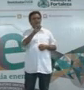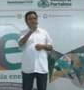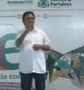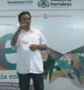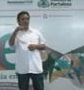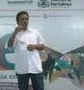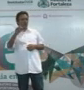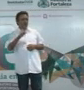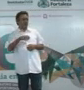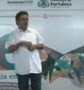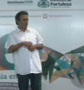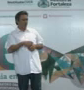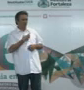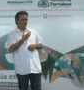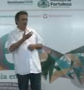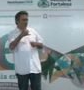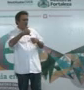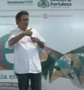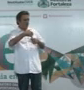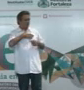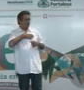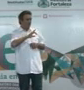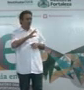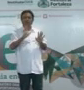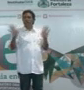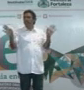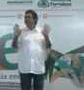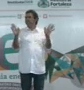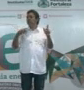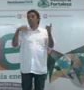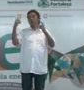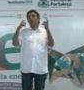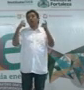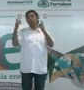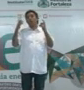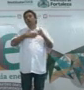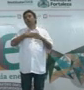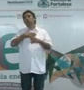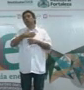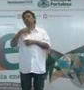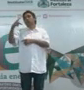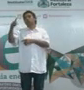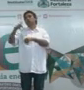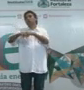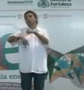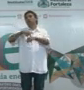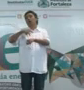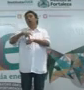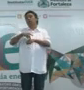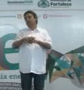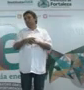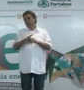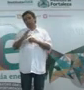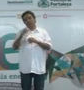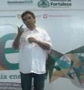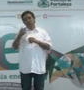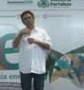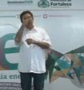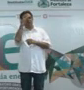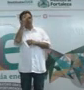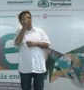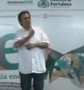né? O americano disse: não, cara, estou preocupado com o teu país. Claro. Quem é que não se preocuparia com tantas